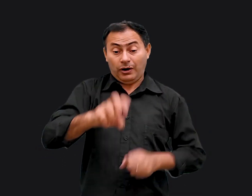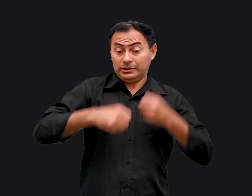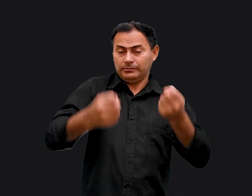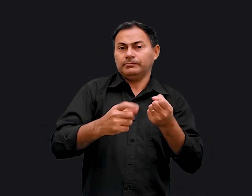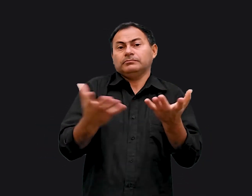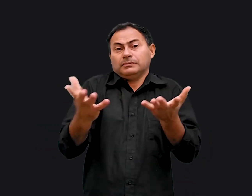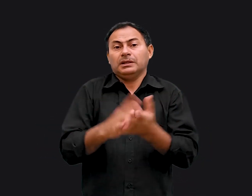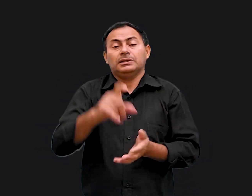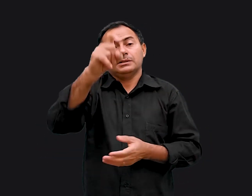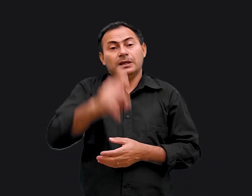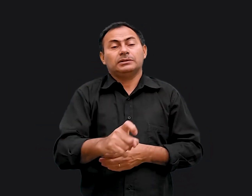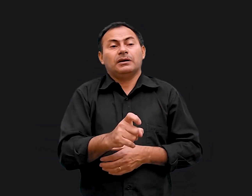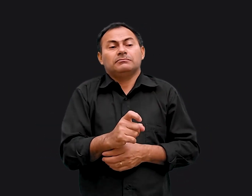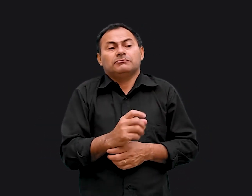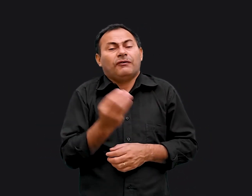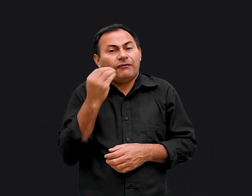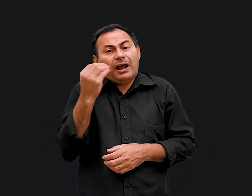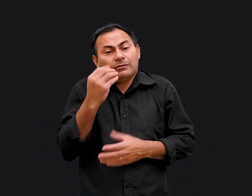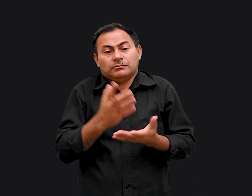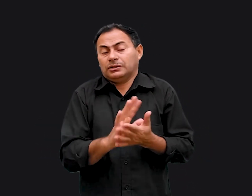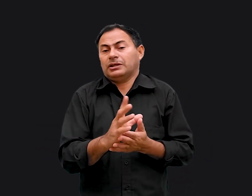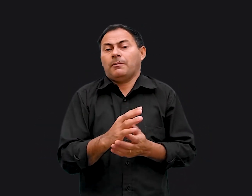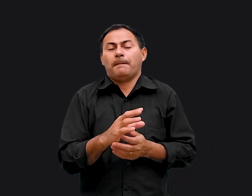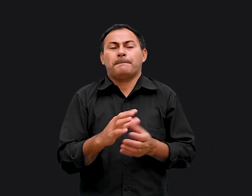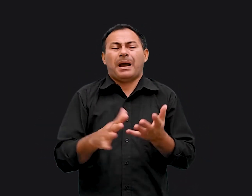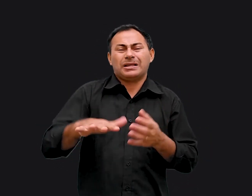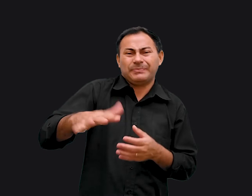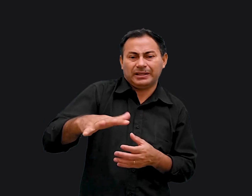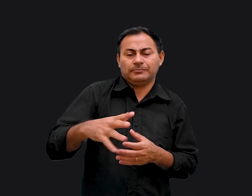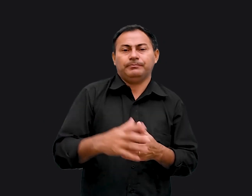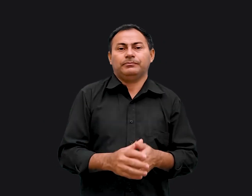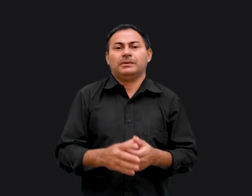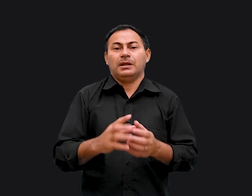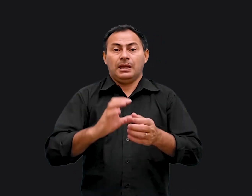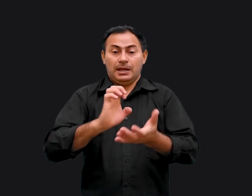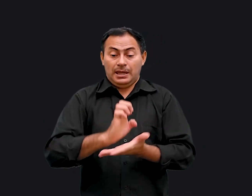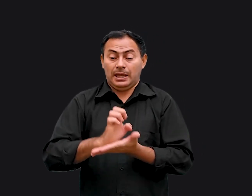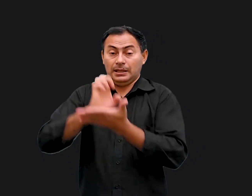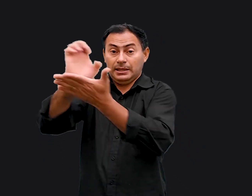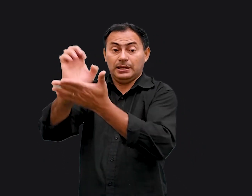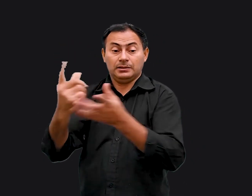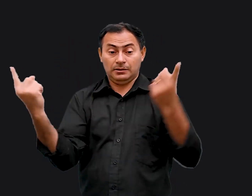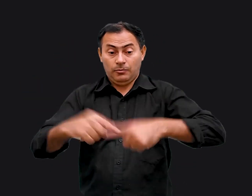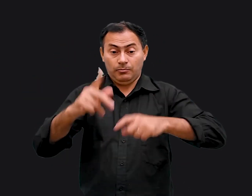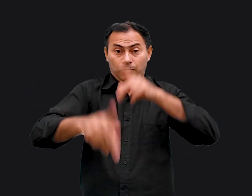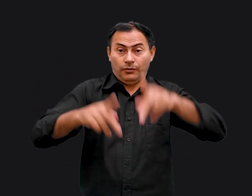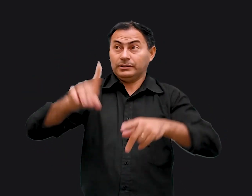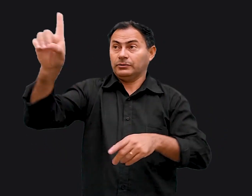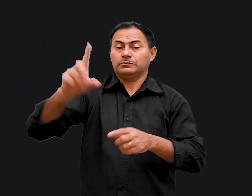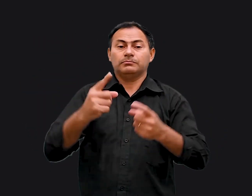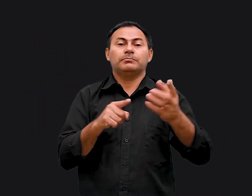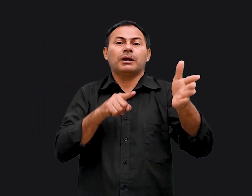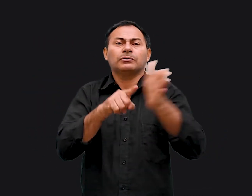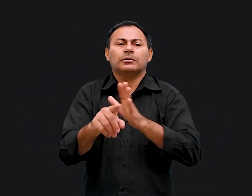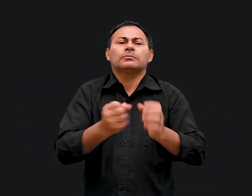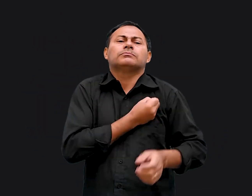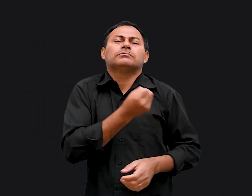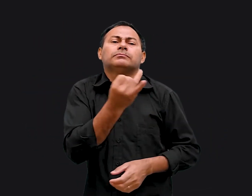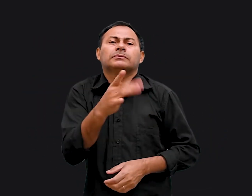quente, então que seja frio, não seja morno. Elias desafiou o povo de Deus com essa pergunta: por quanto tempo